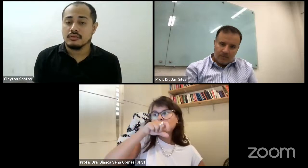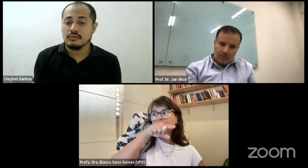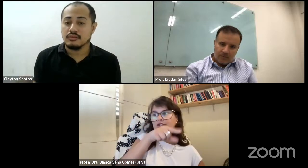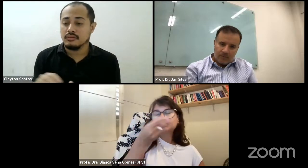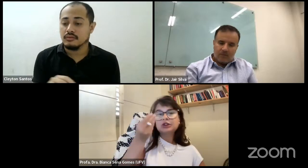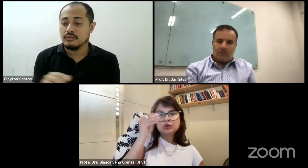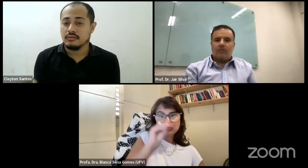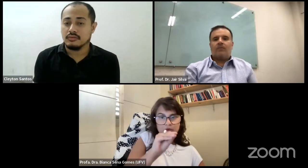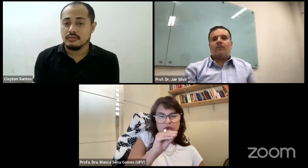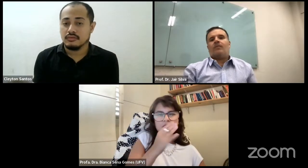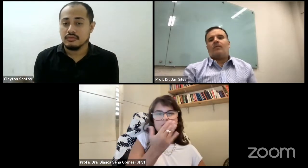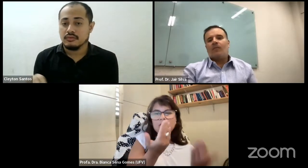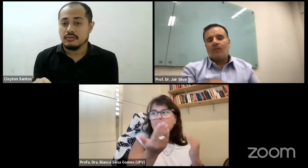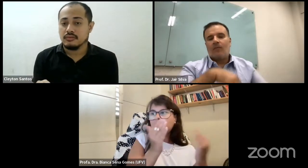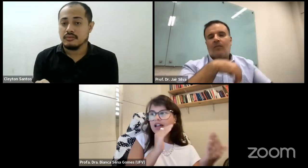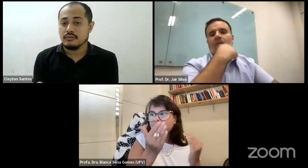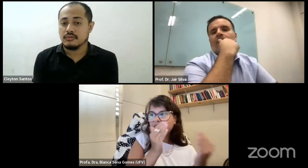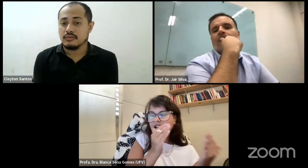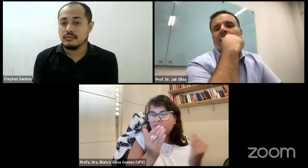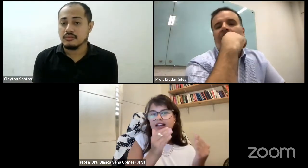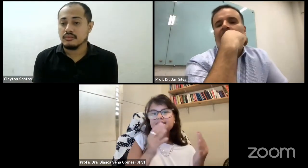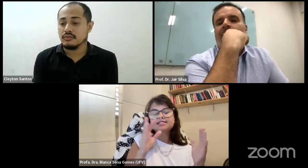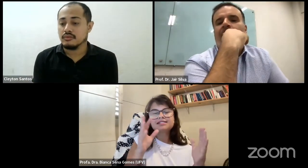Na página 49,